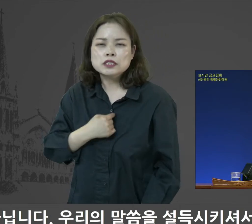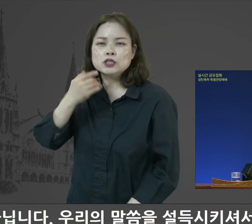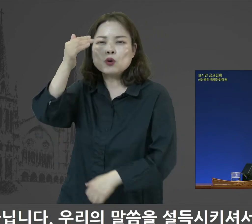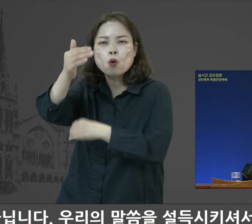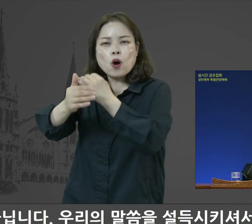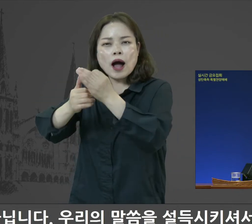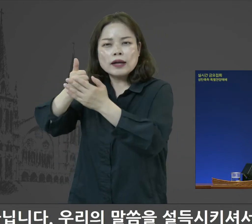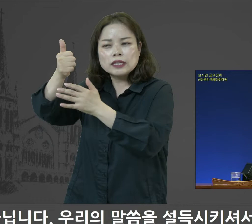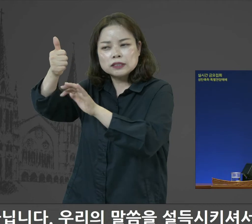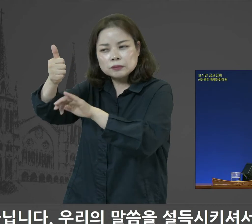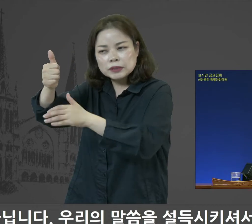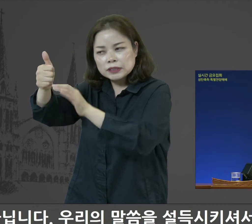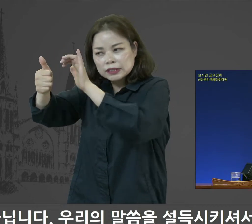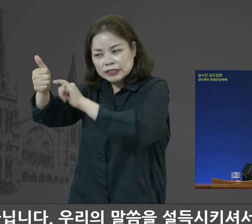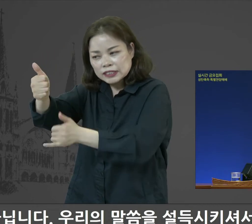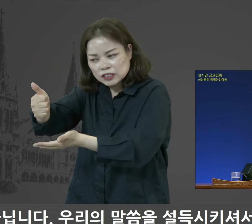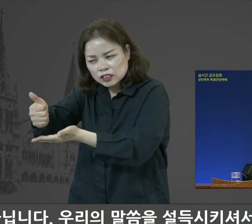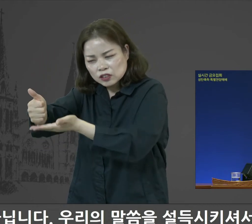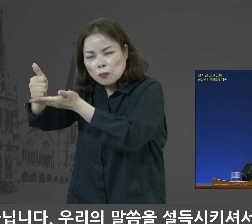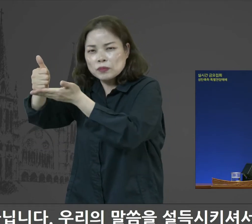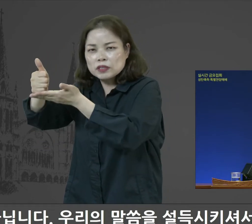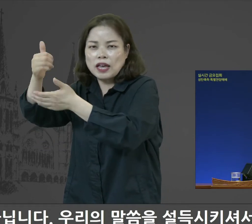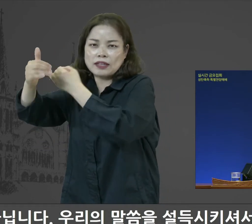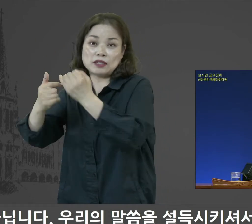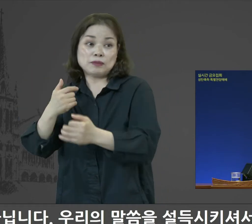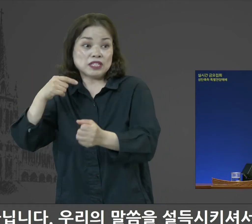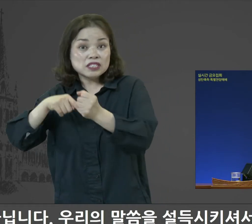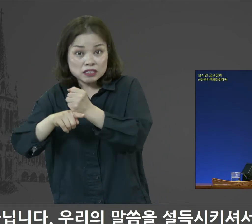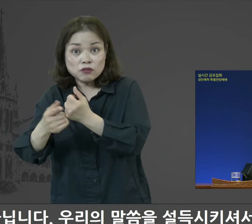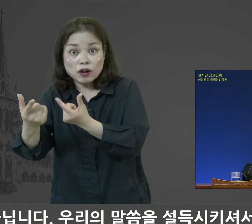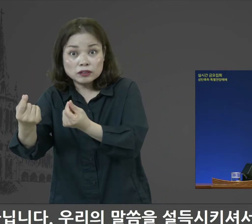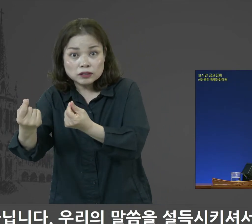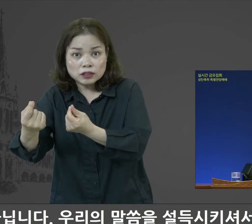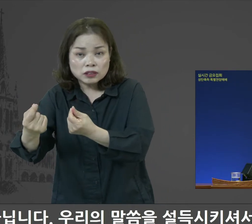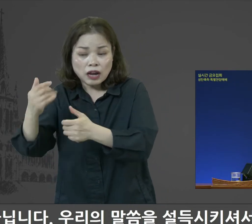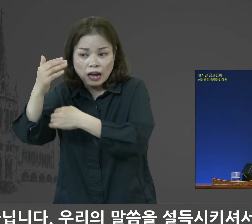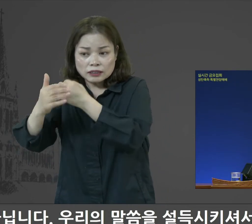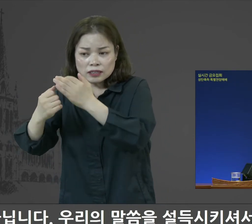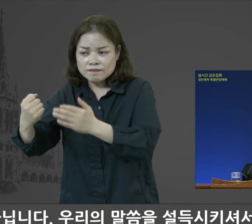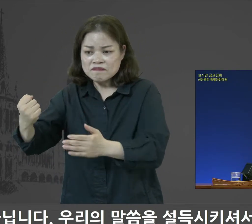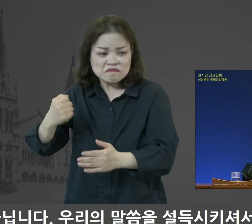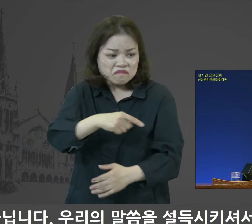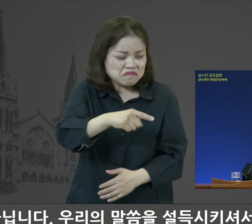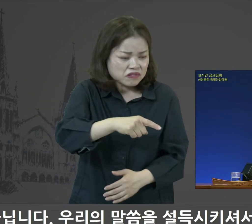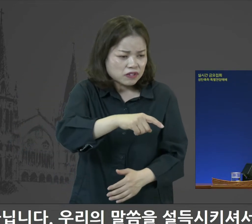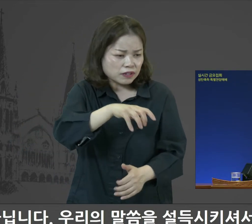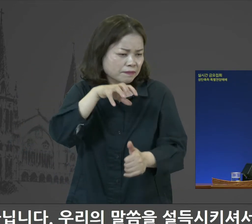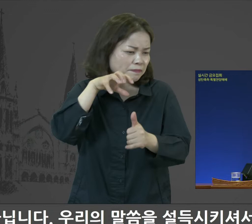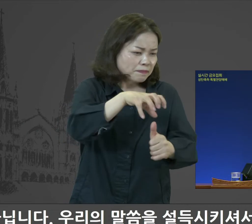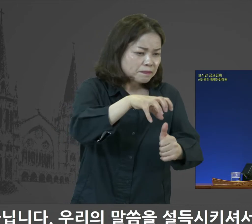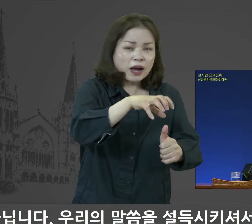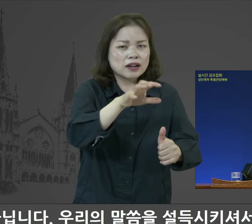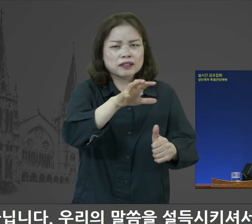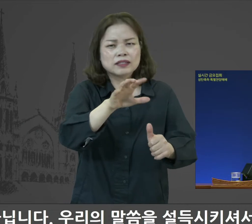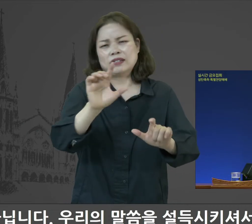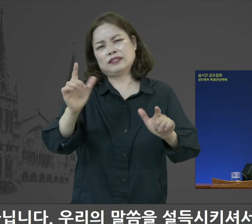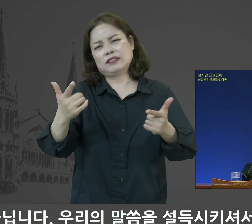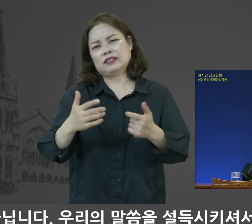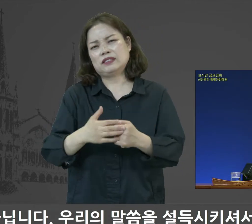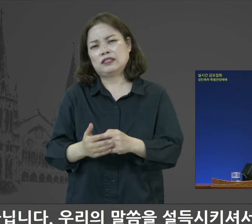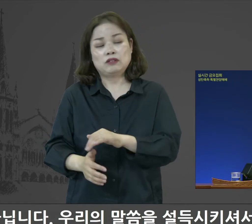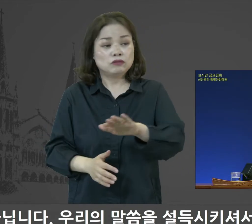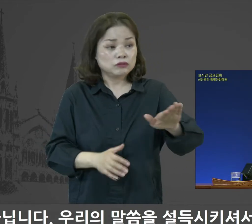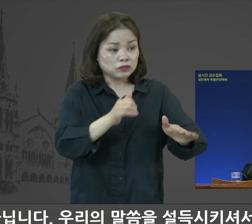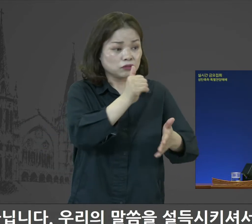섬기게 하는 것이 하나님의 길이라는 것이죠. 하나님이 힘으로 우리를 섬기도록 그냥 강제하셨다면 우리가 죄도 못